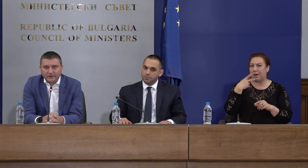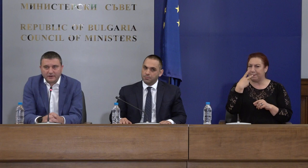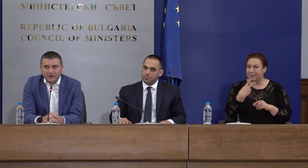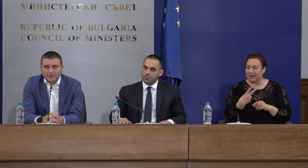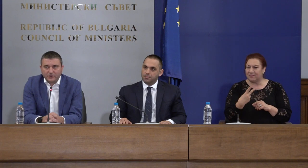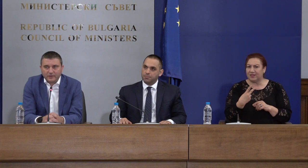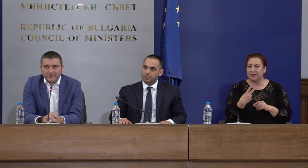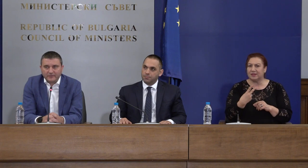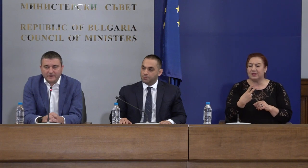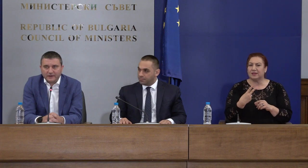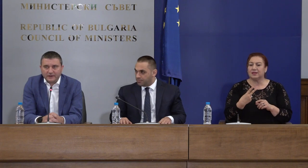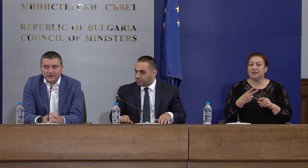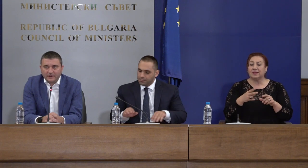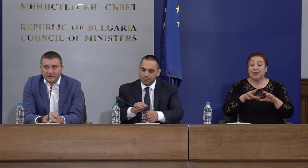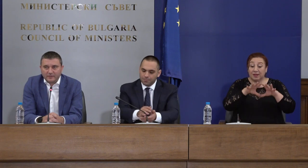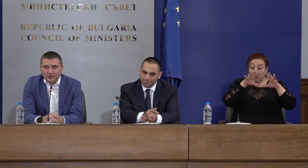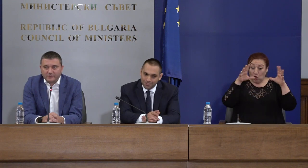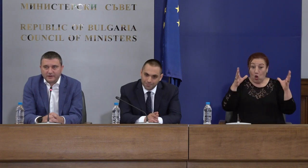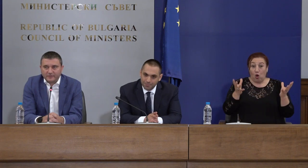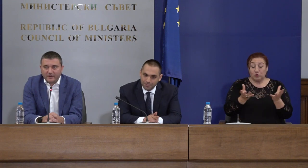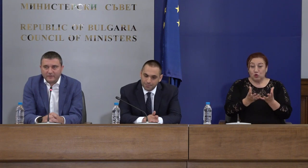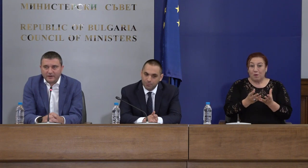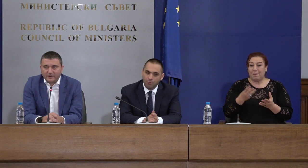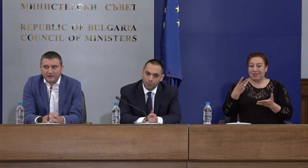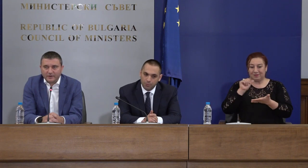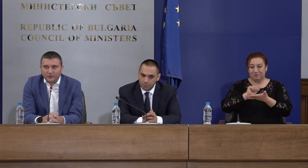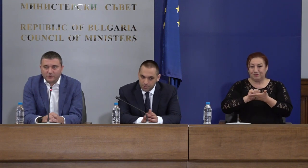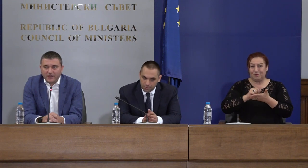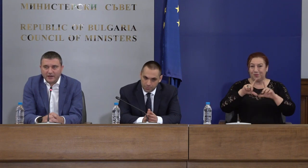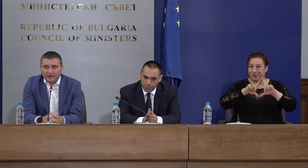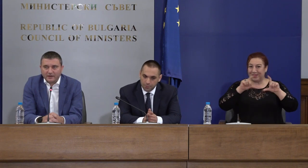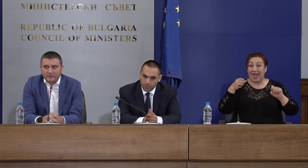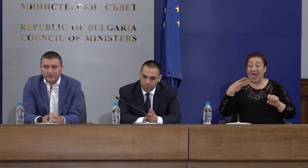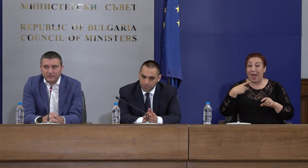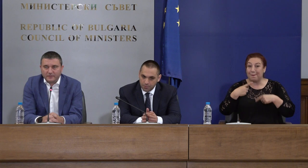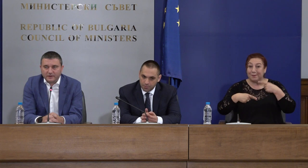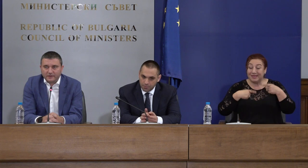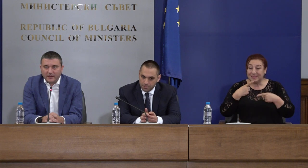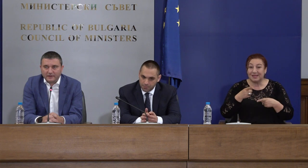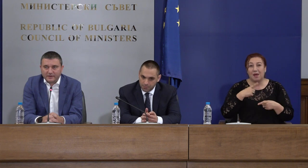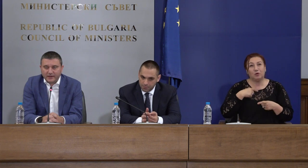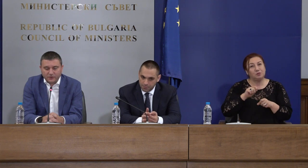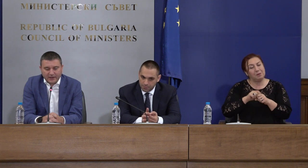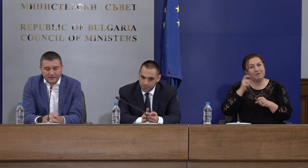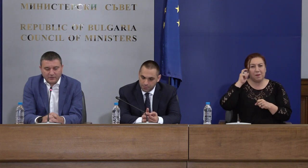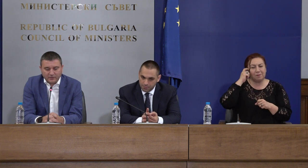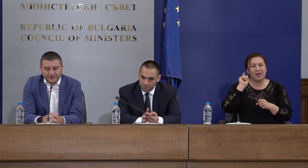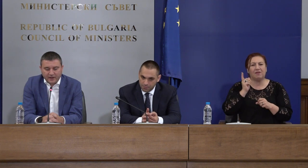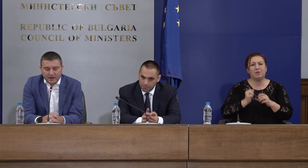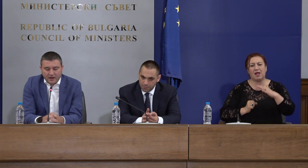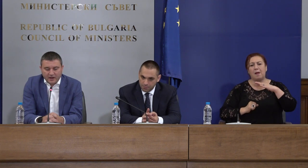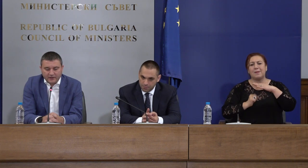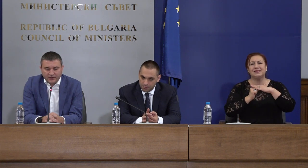Като се има предвид общия обем на емисията, можем да направим предположение какъв би бил максималният размер на